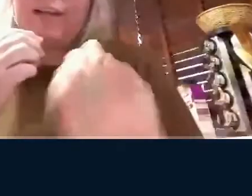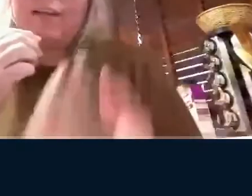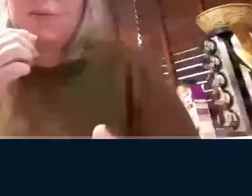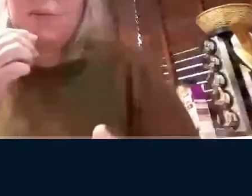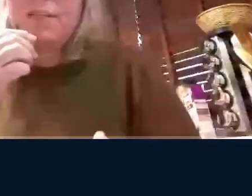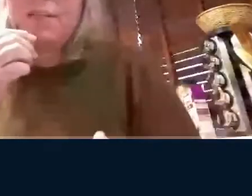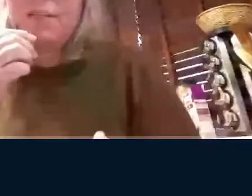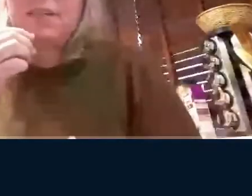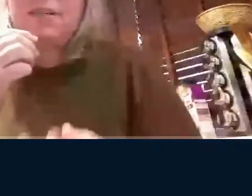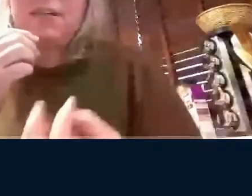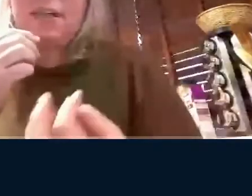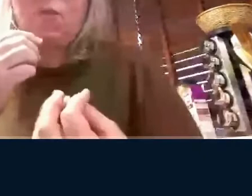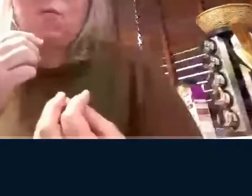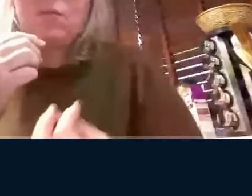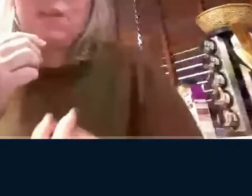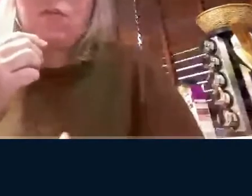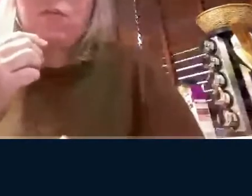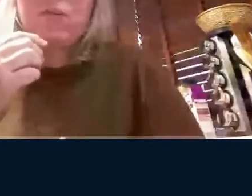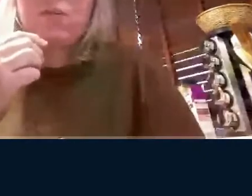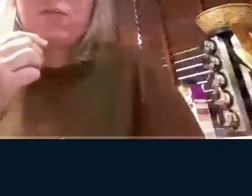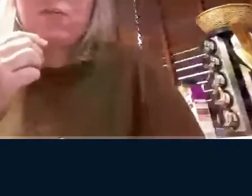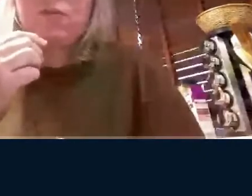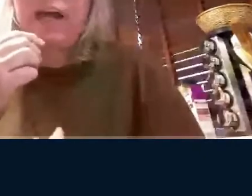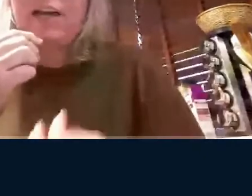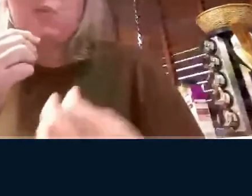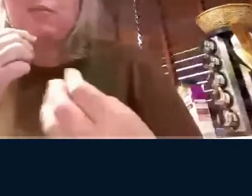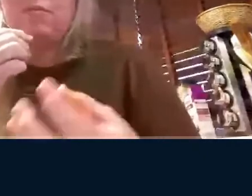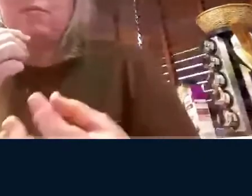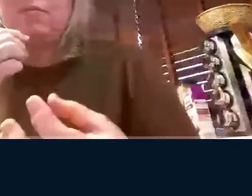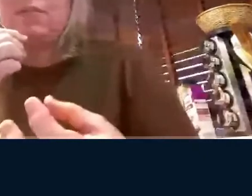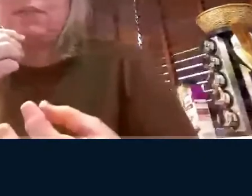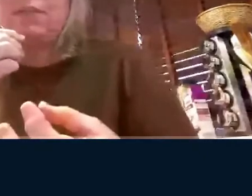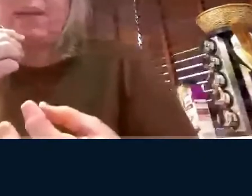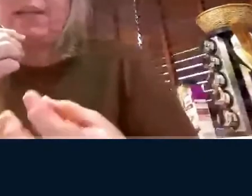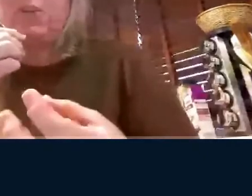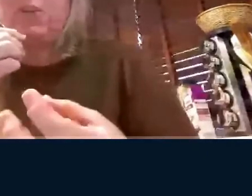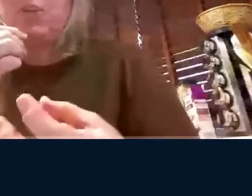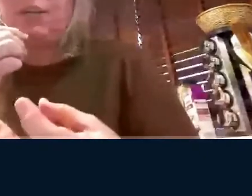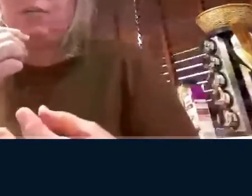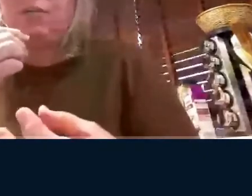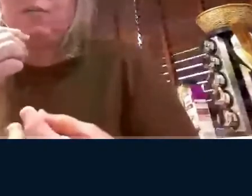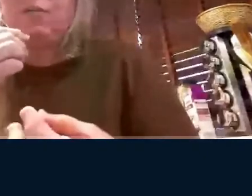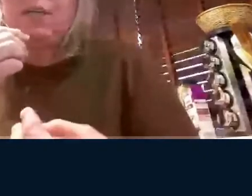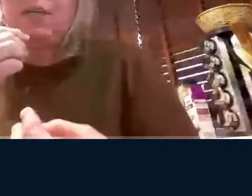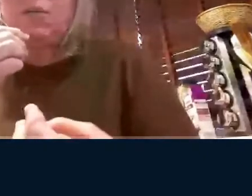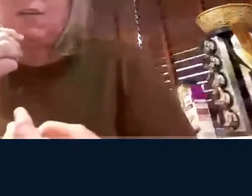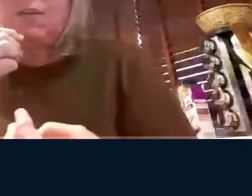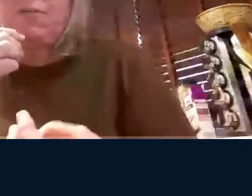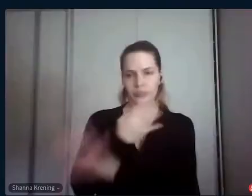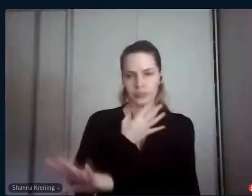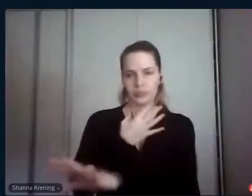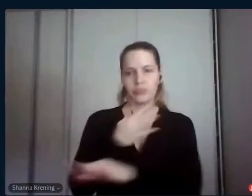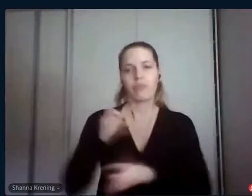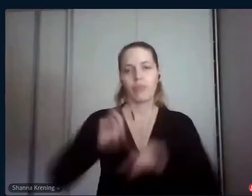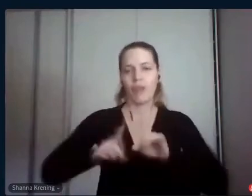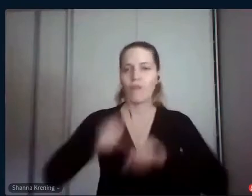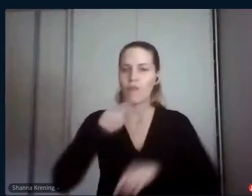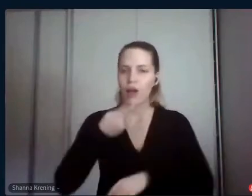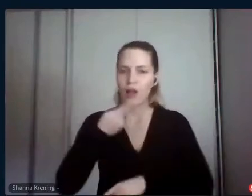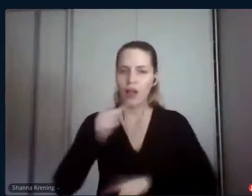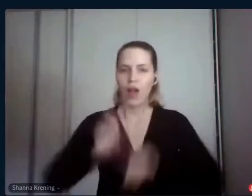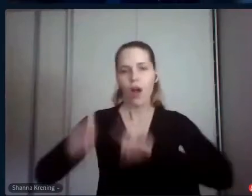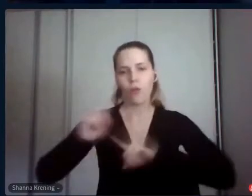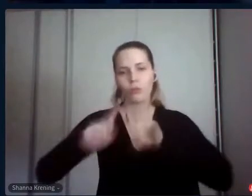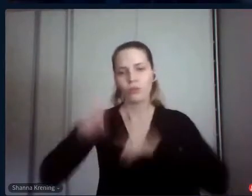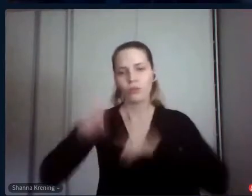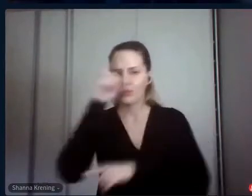fala em educação à distância, e que alguns têm alguma dificuldade ou não estão planejando fazer essa educação à distância,